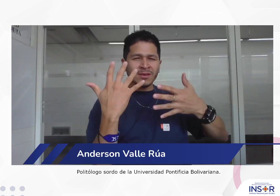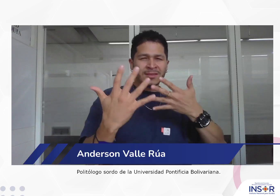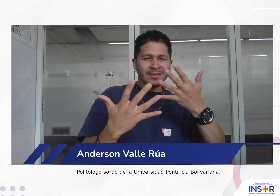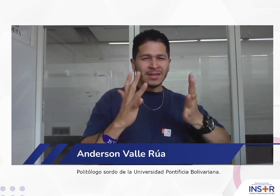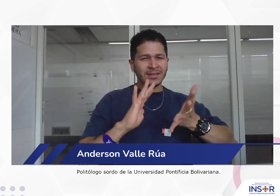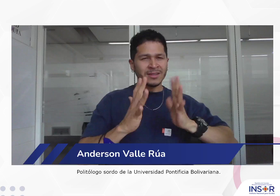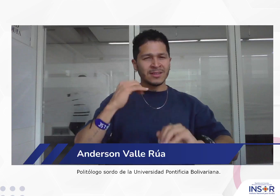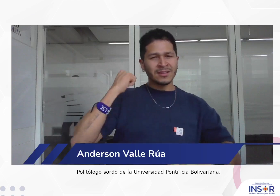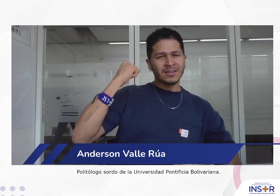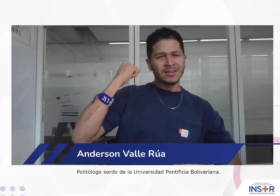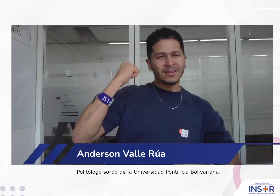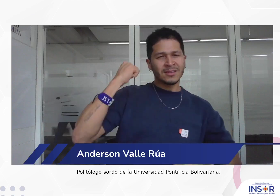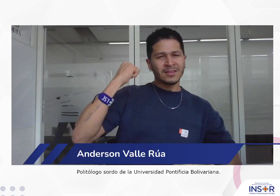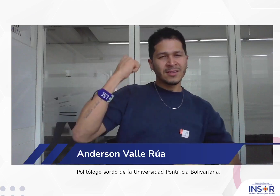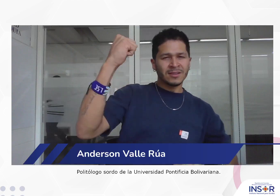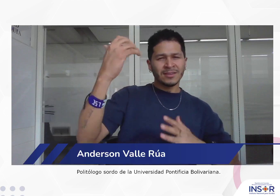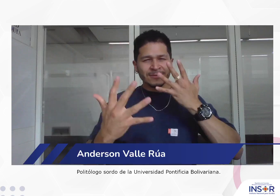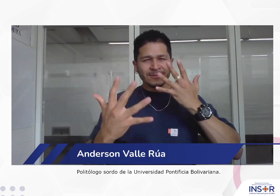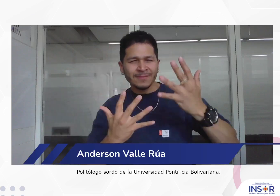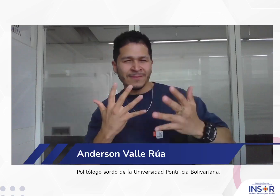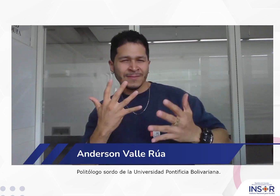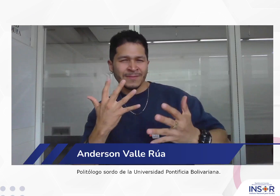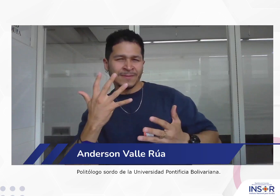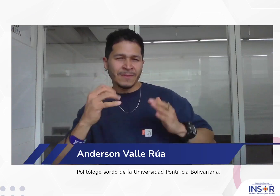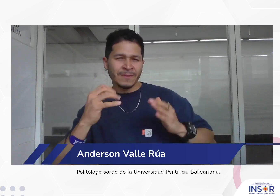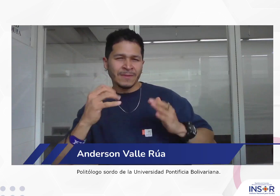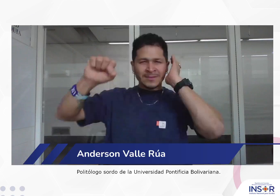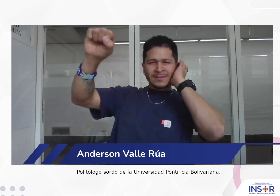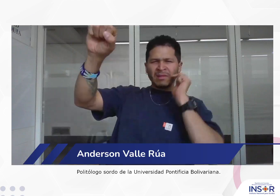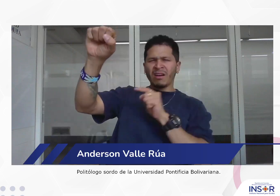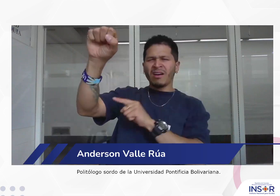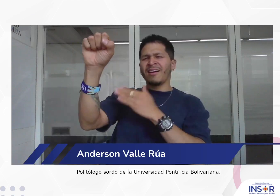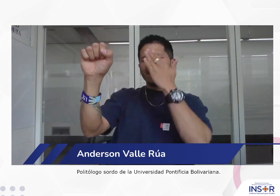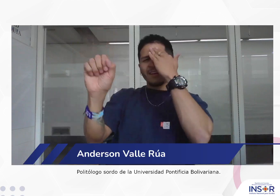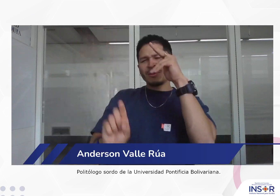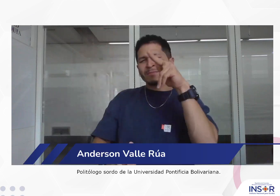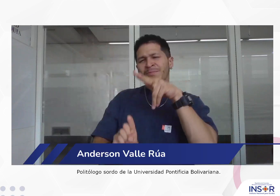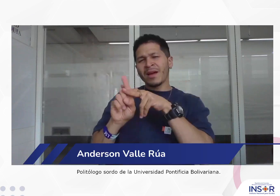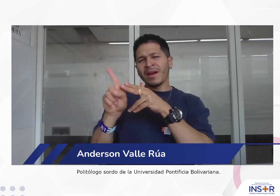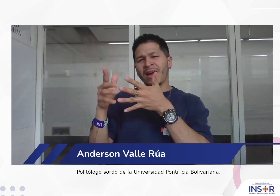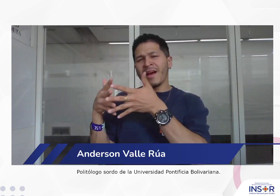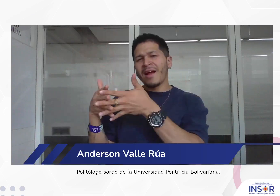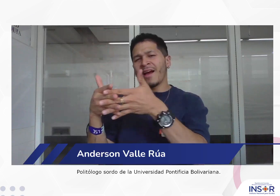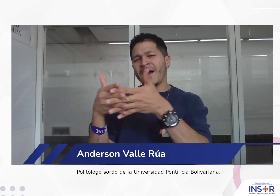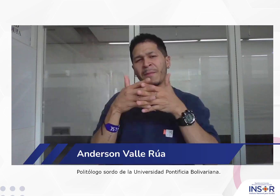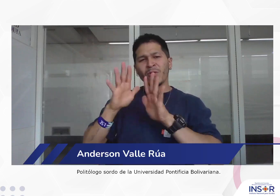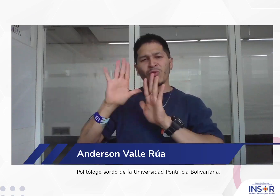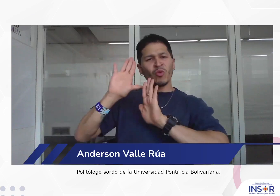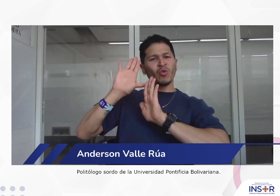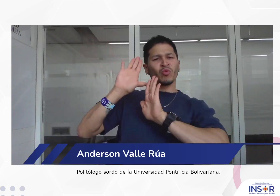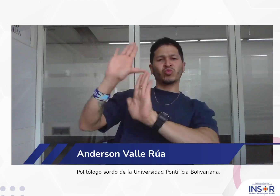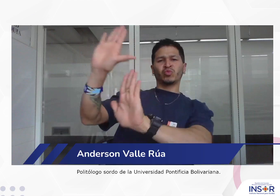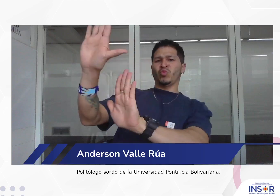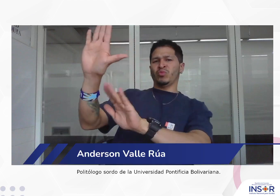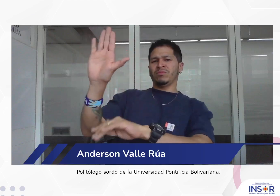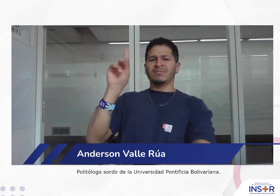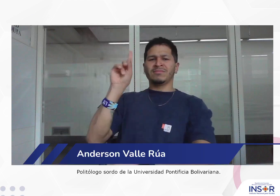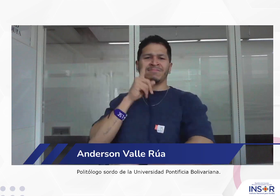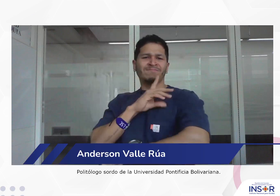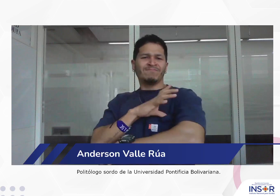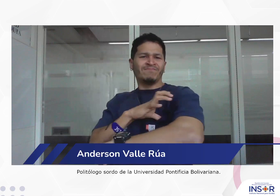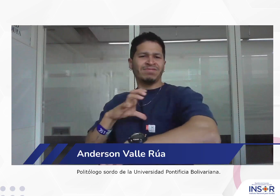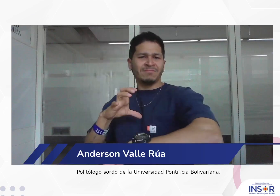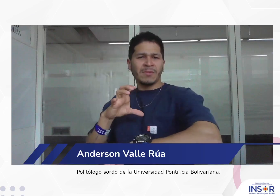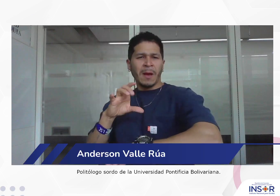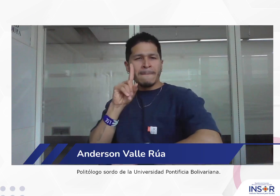entonces cuál sería la seña que podría representar a este concepto, pues se usa esta seña a nivel internacional, en Estados